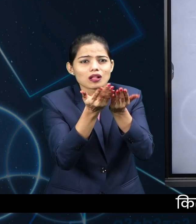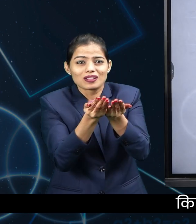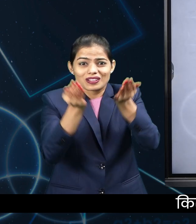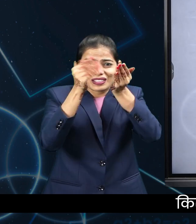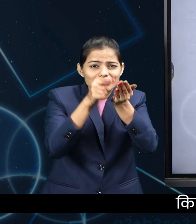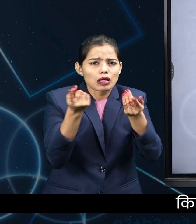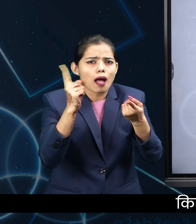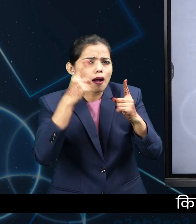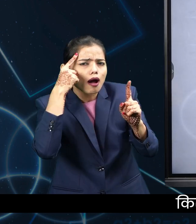है।